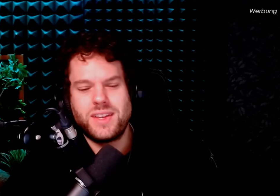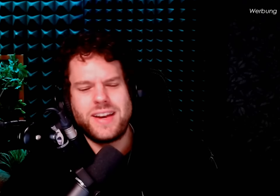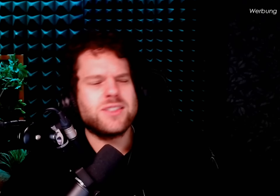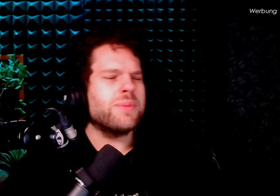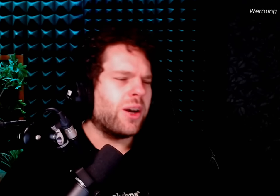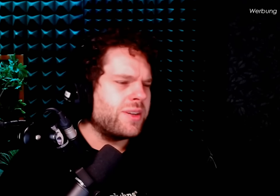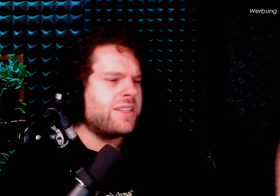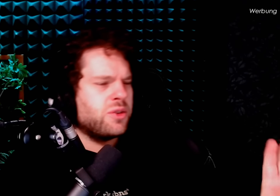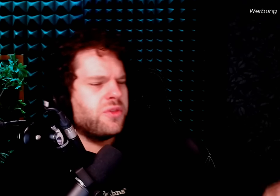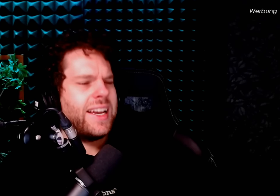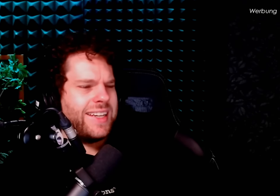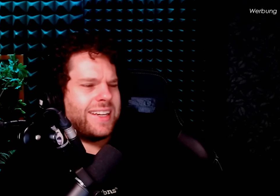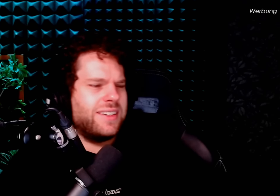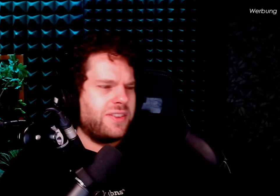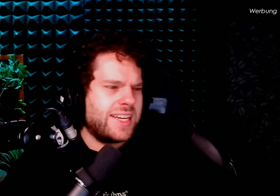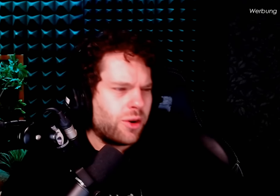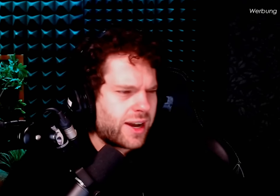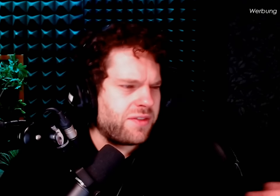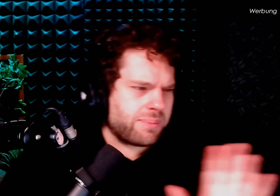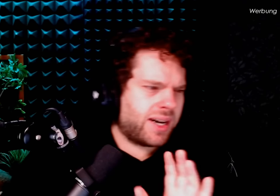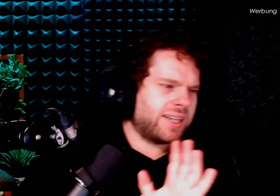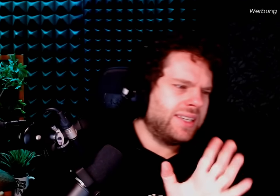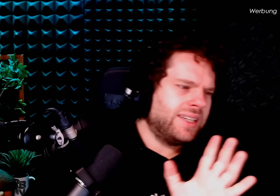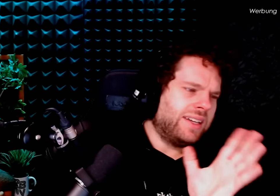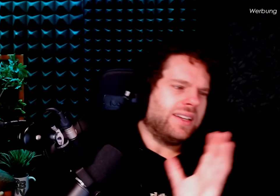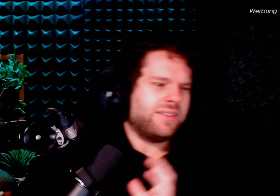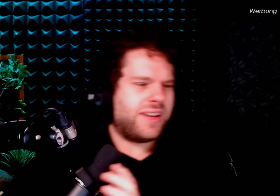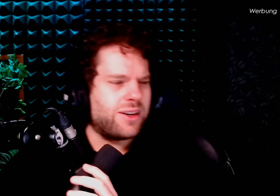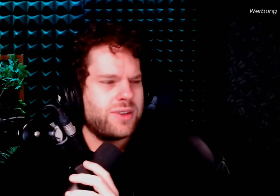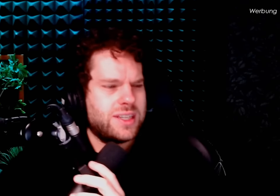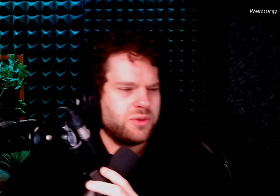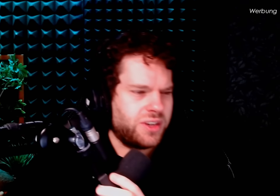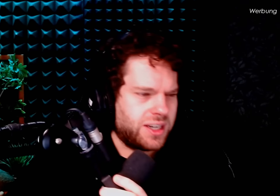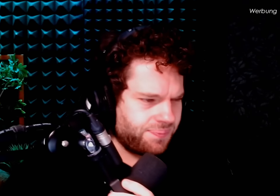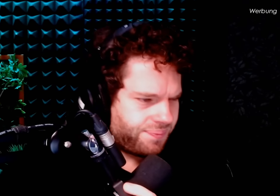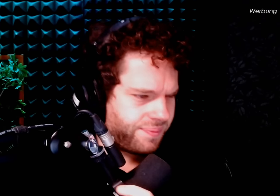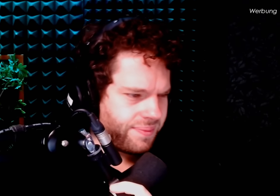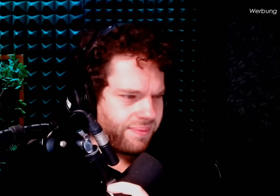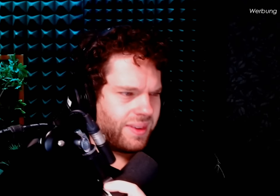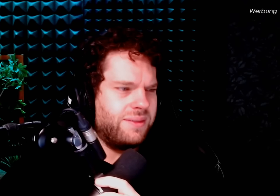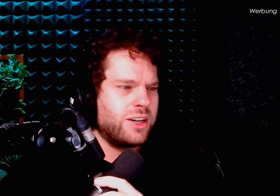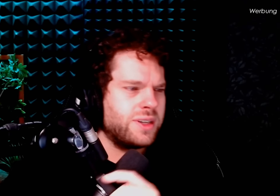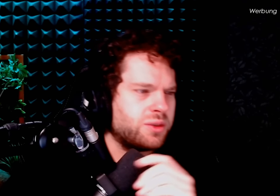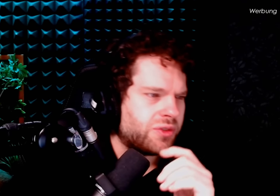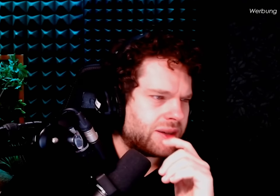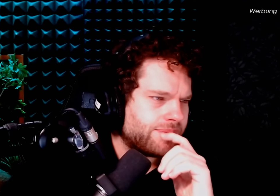Vielleicht sollte man auch nicht zu viel nachdenken, Vielleicht auch einfach mal, vielleicht auch nicht zu viel. Vielleicht auch nicht zu viel.